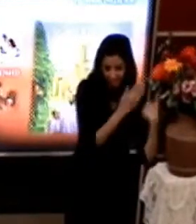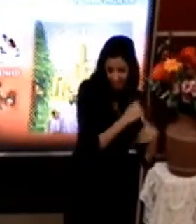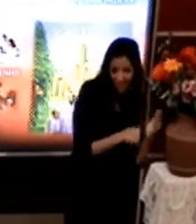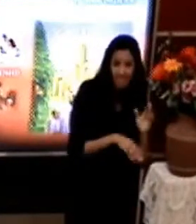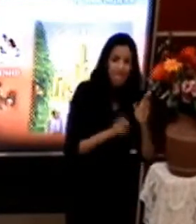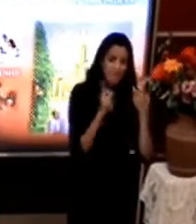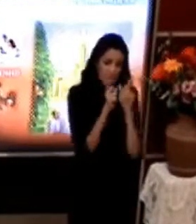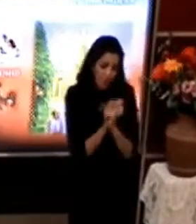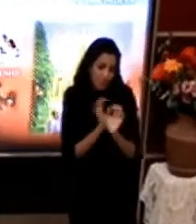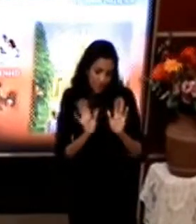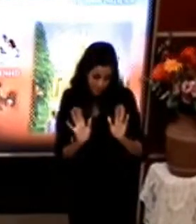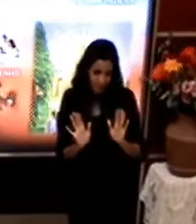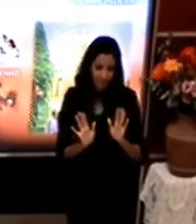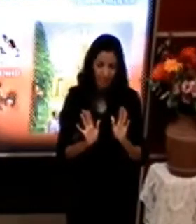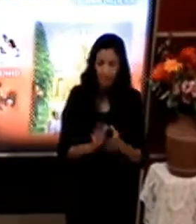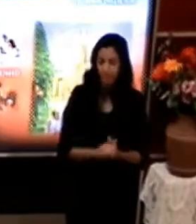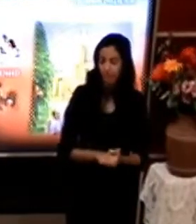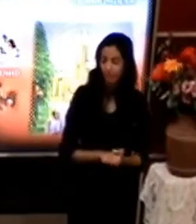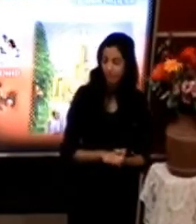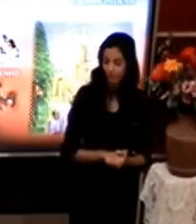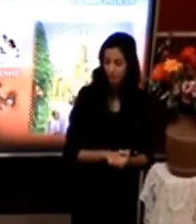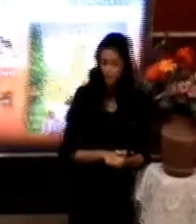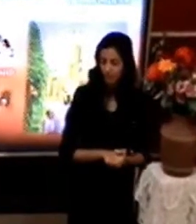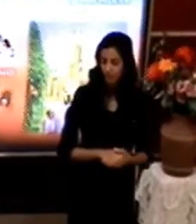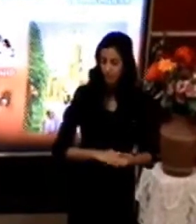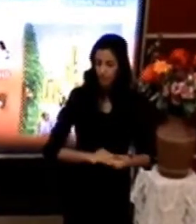nos tocó pasar por esa.